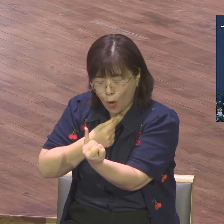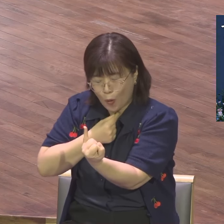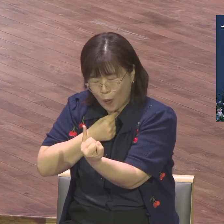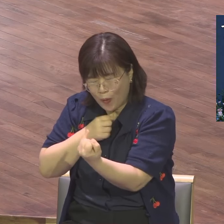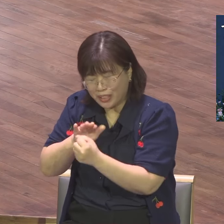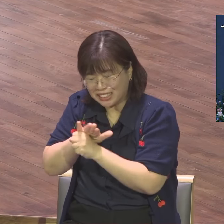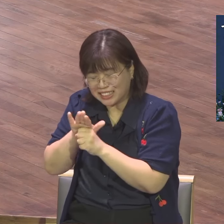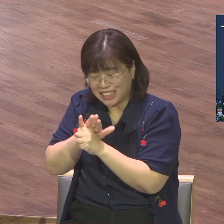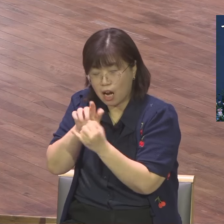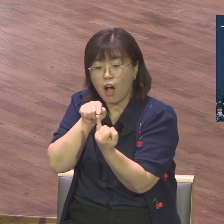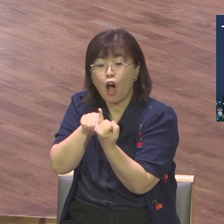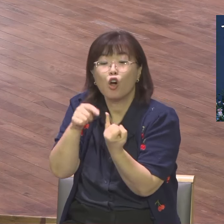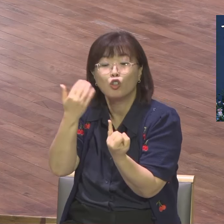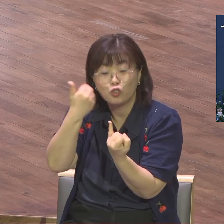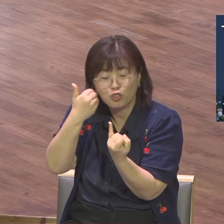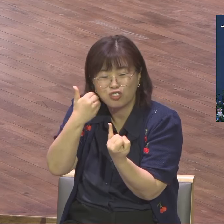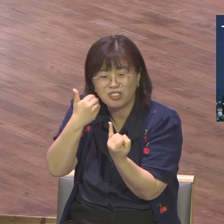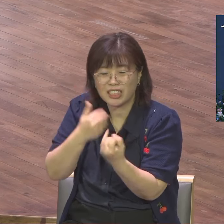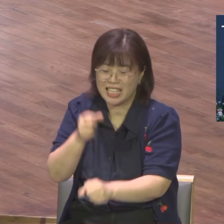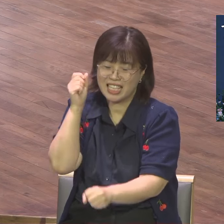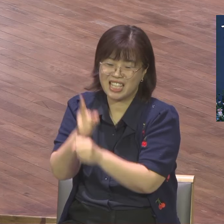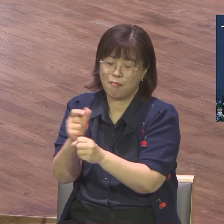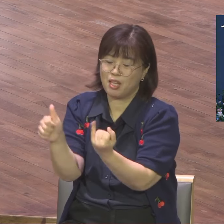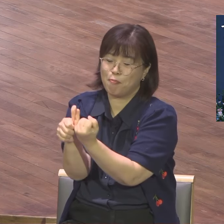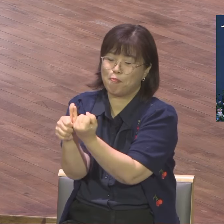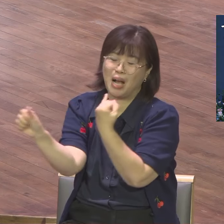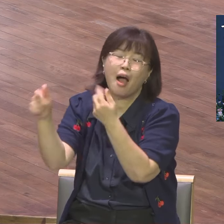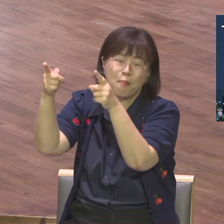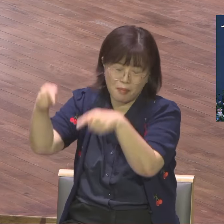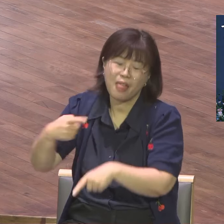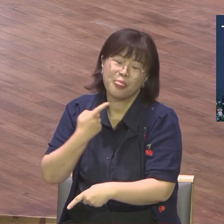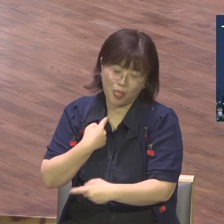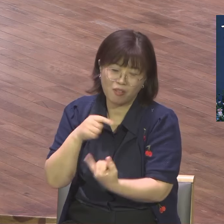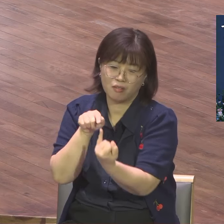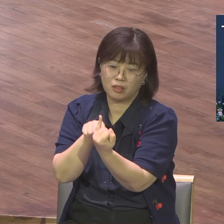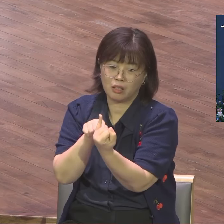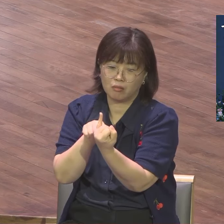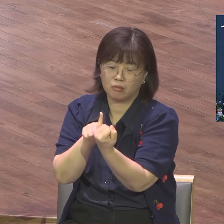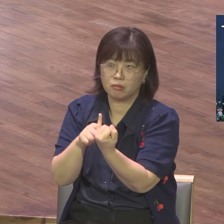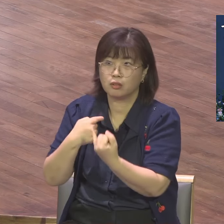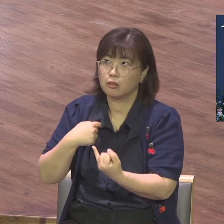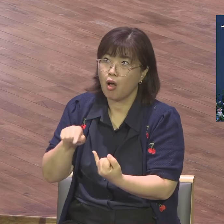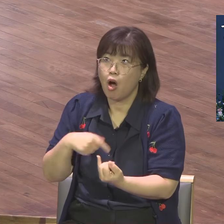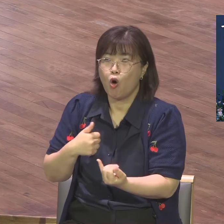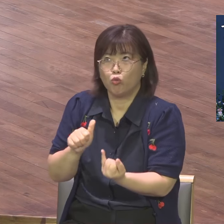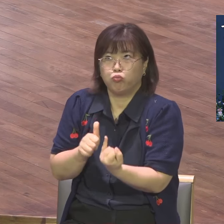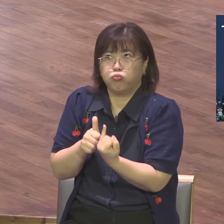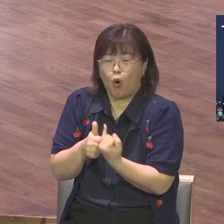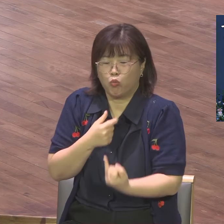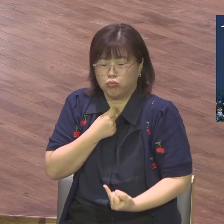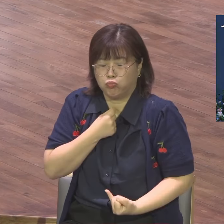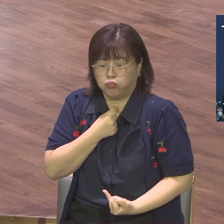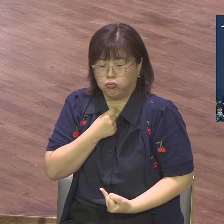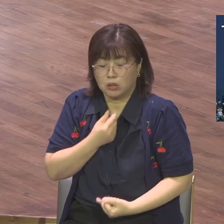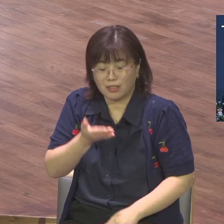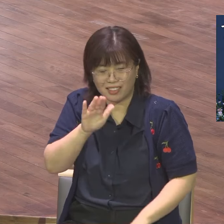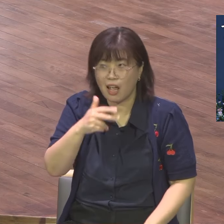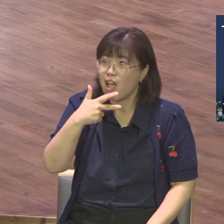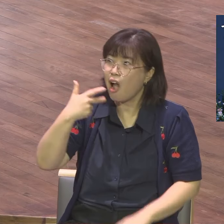그래서 왕위를 내려놓고 이 여성과 결혼했습니다.